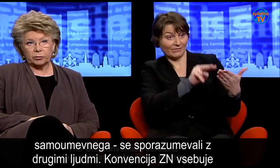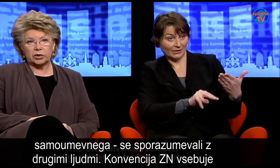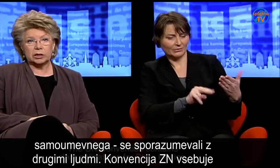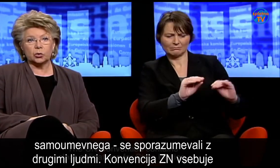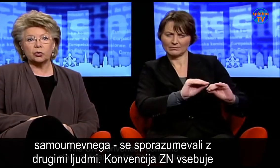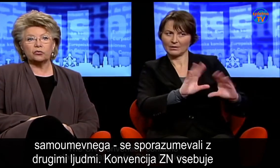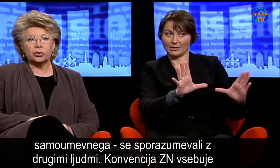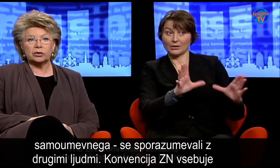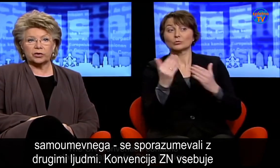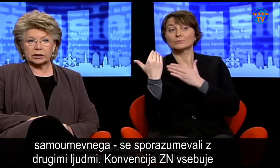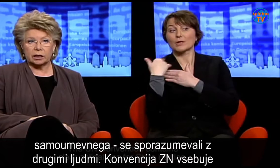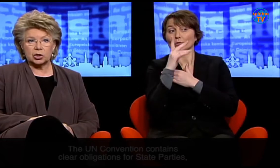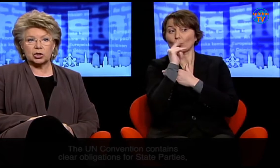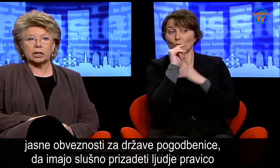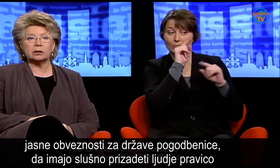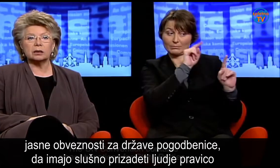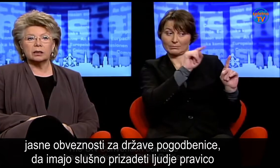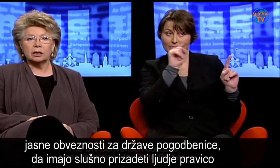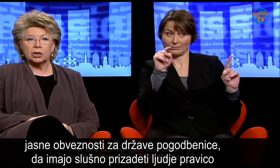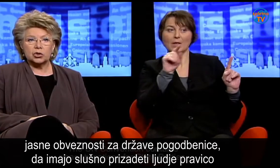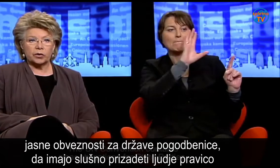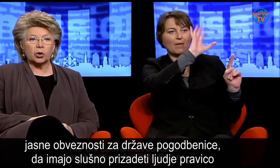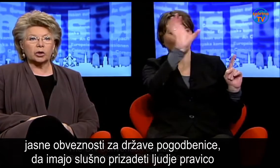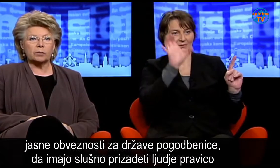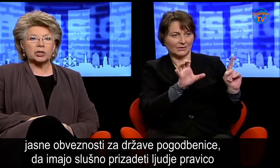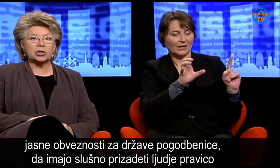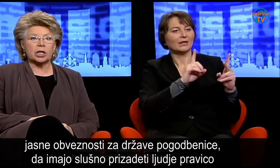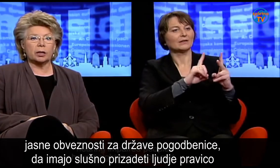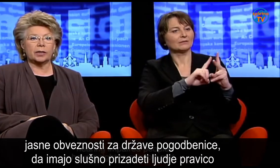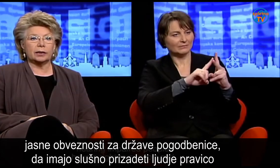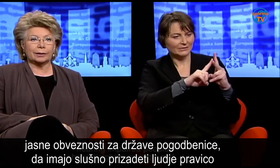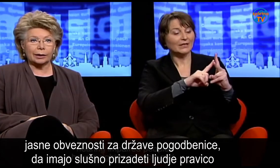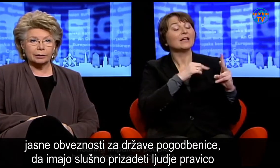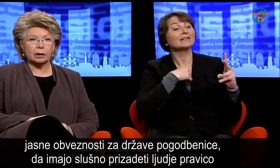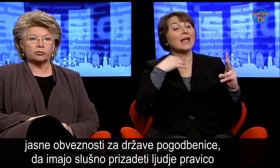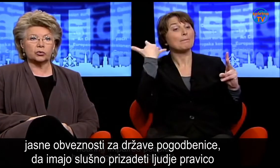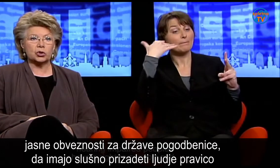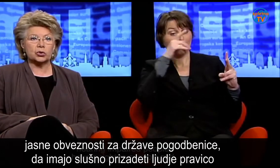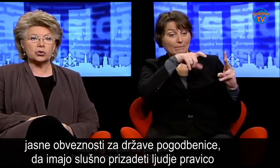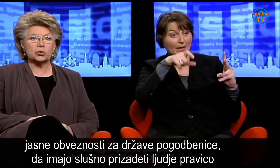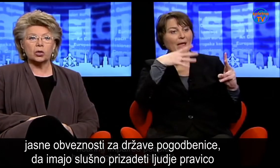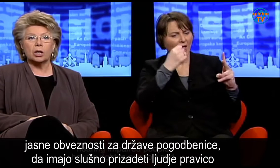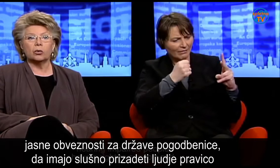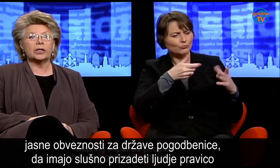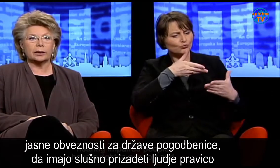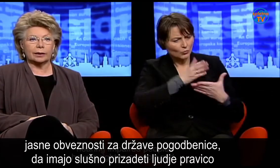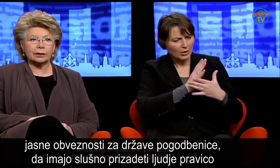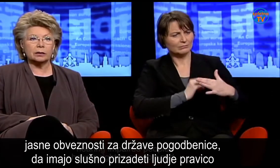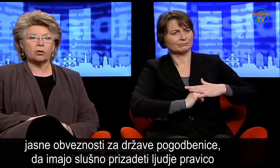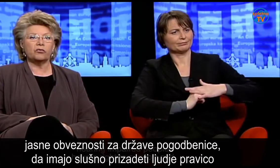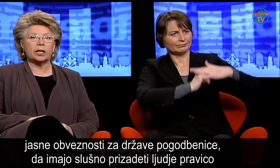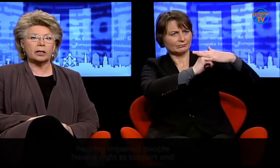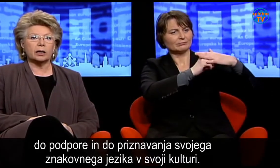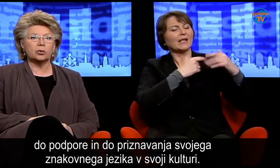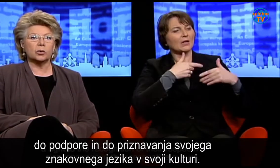klare Verpflichtungen für die Vertragsstaaten. Schwerhörige Menschen haben ein Recht auf Unterstützung und ein